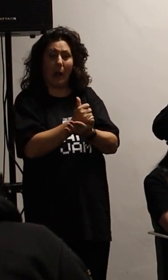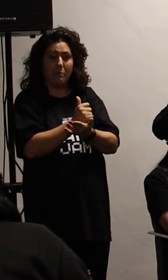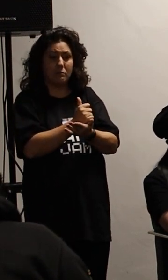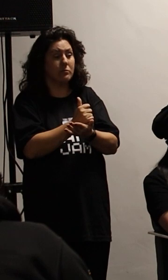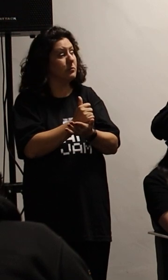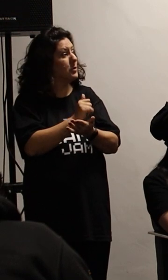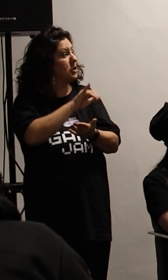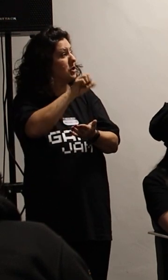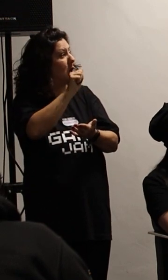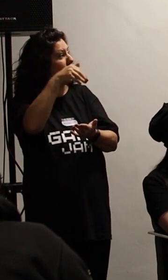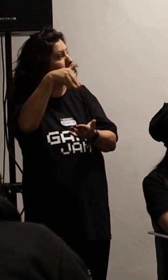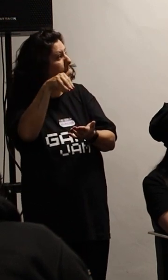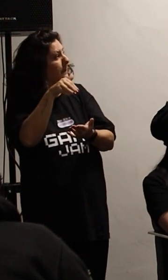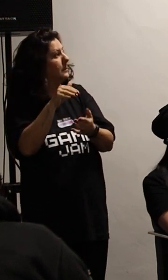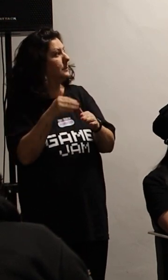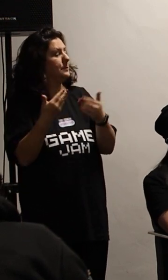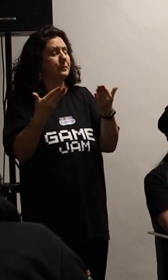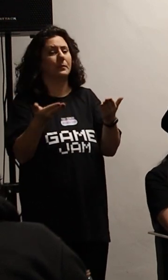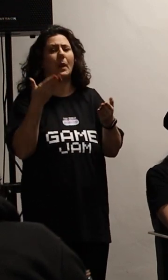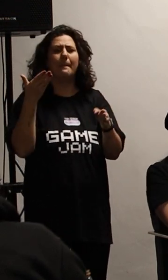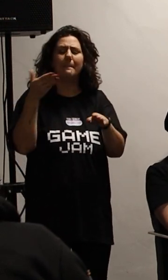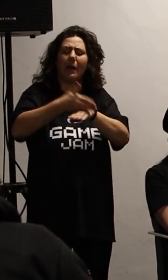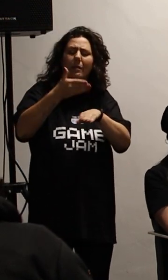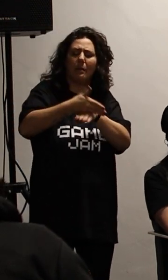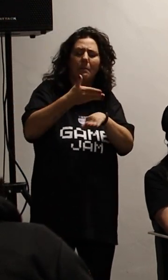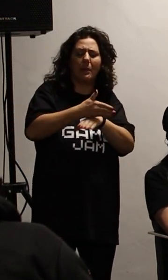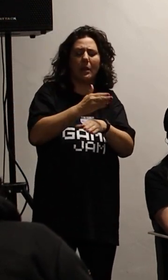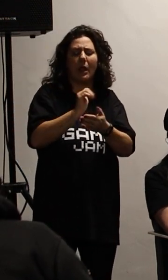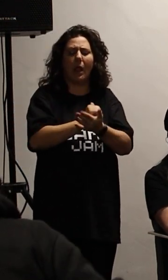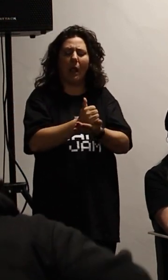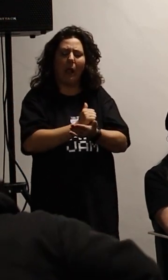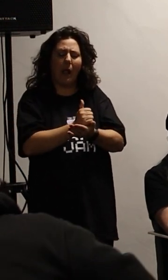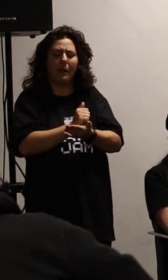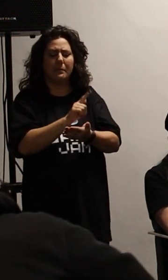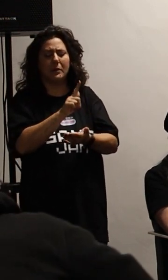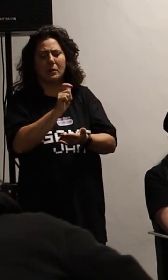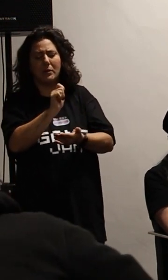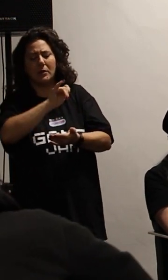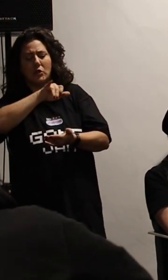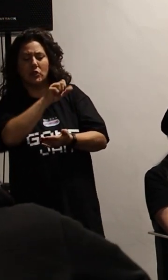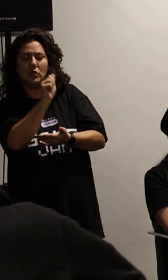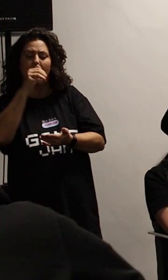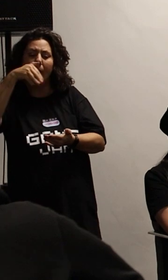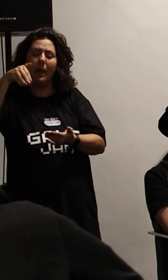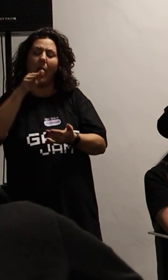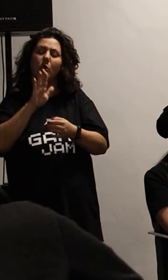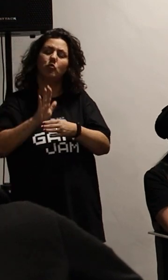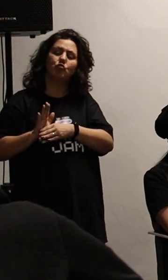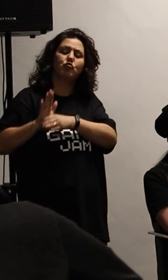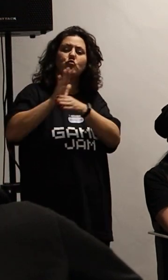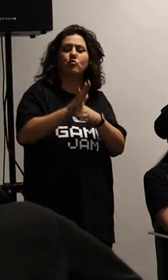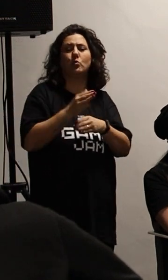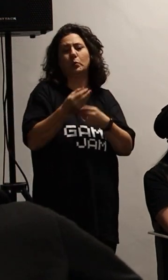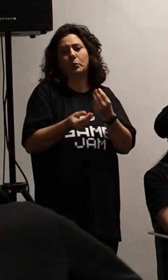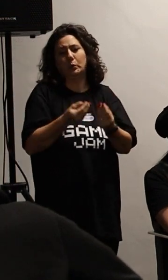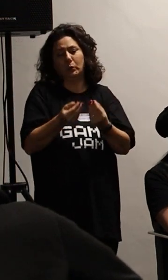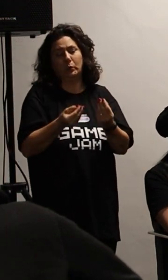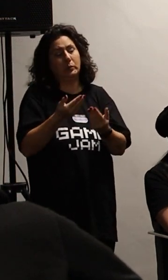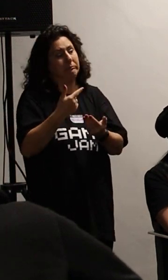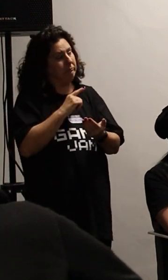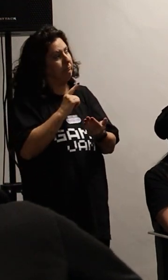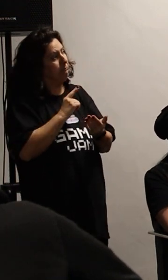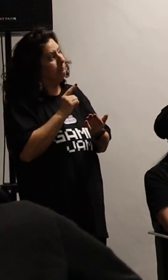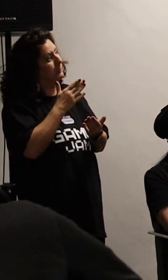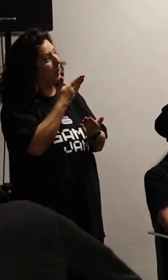está acontecendo aqui. Então, participação em Game Jam geralmente vai ajudar a ter um portfólio, digamos assim, mais robusto.